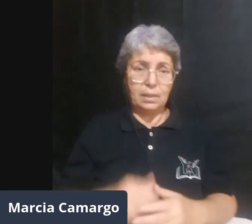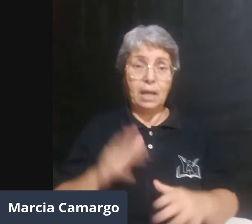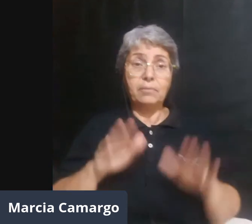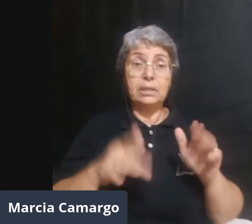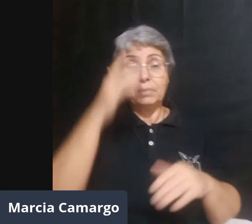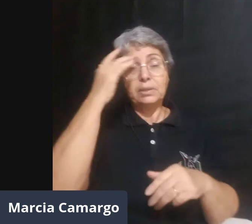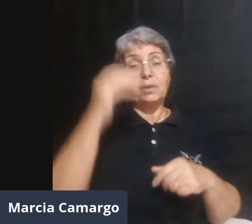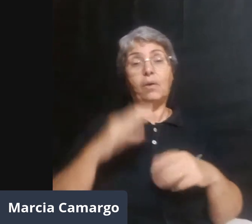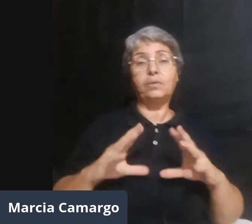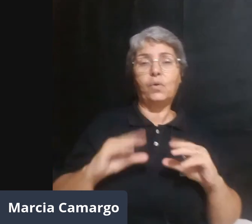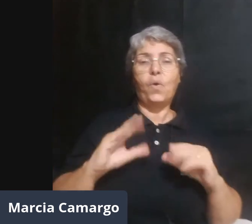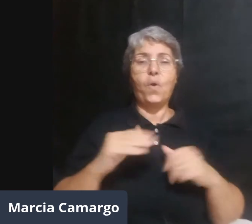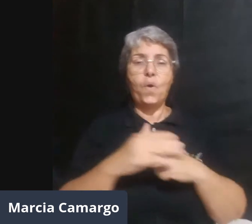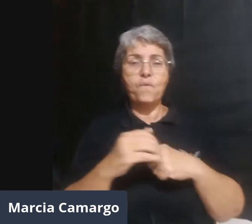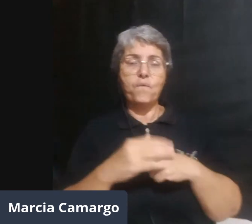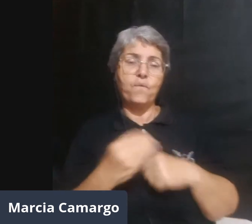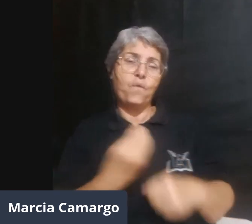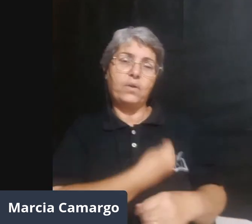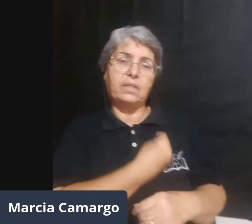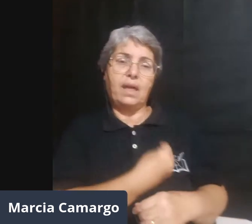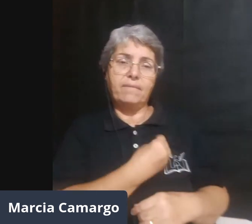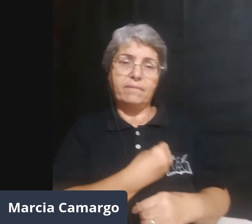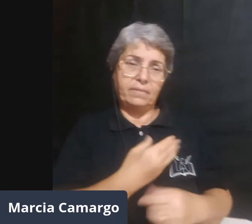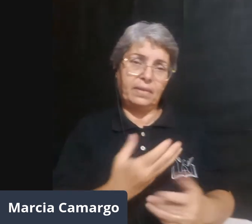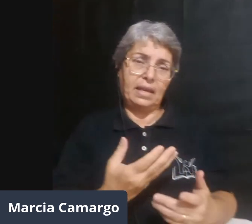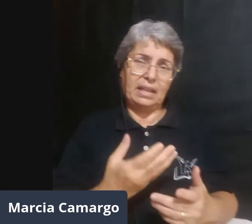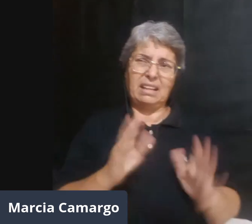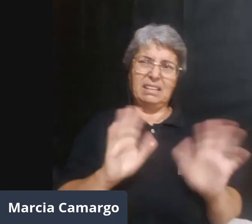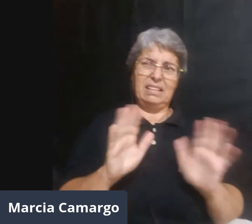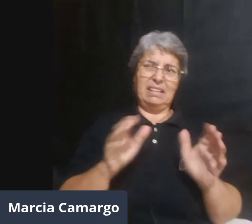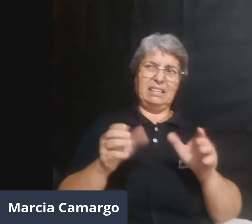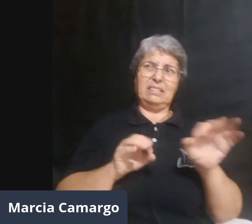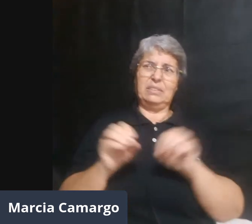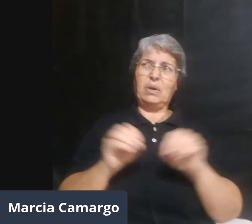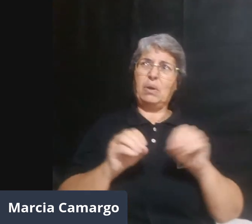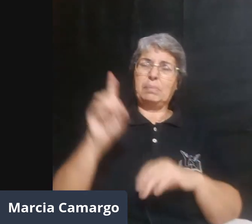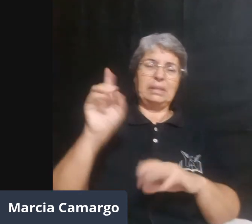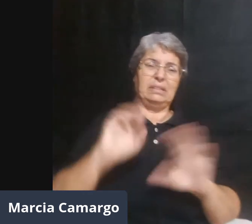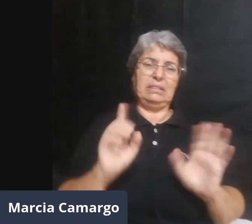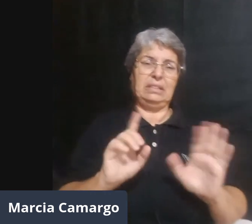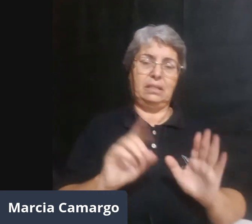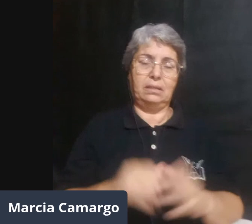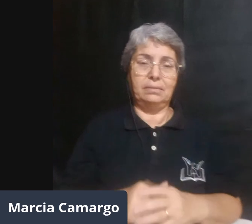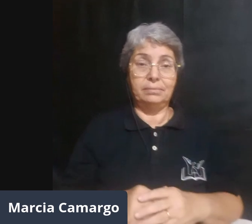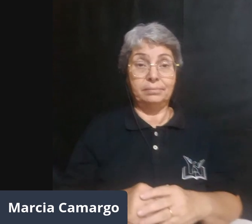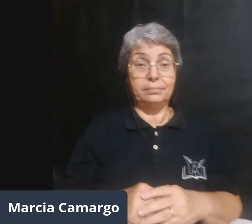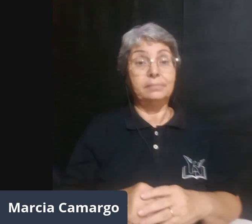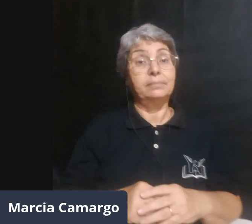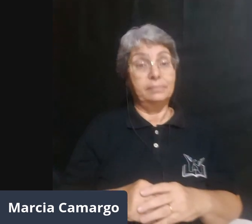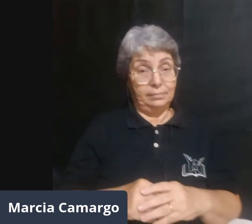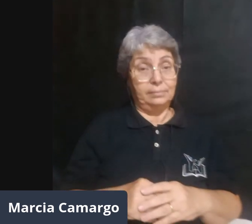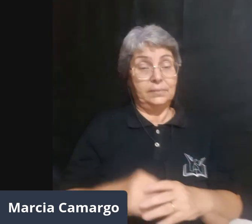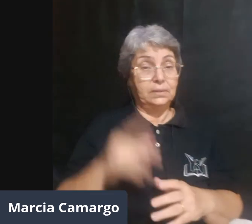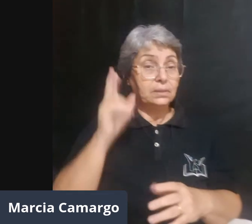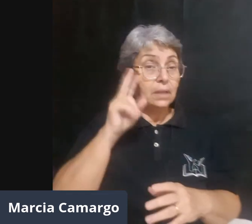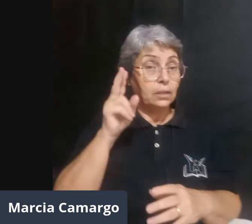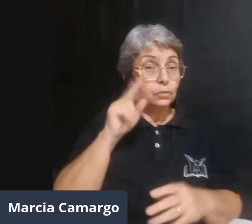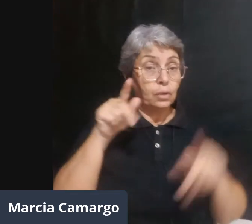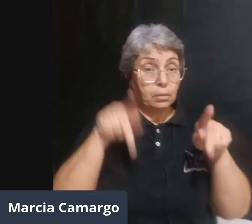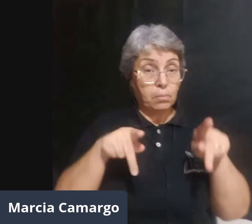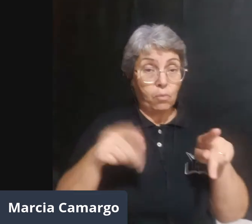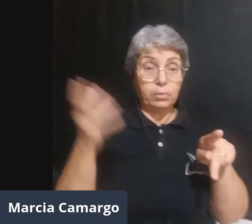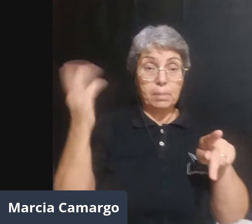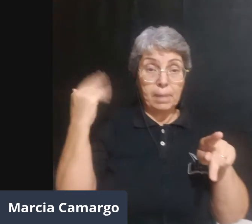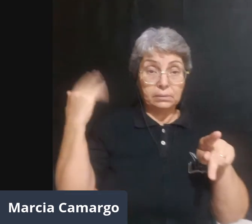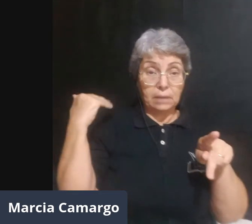como é fácil para nós lermos a história do povo de Deus no passado e enxergar os erros deles. Até